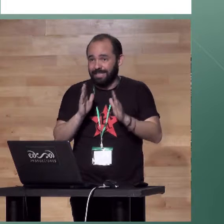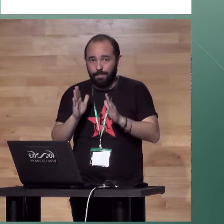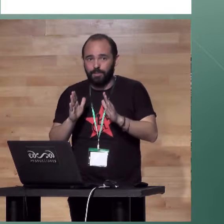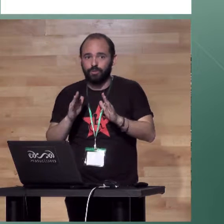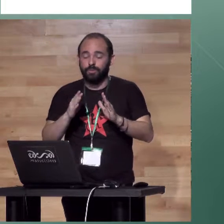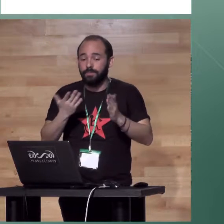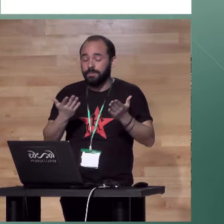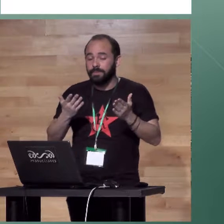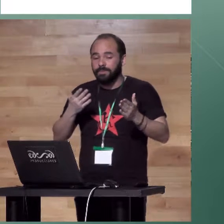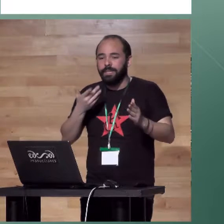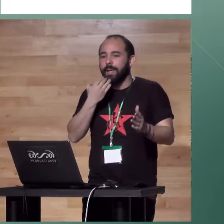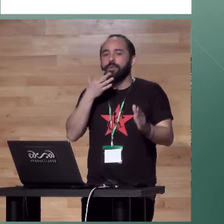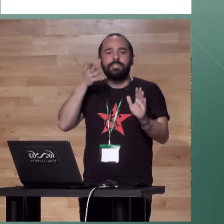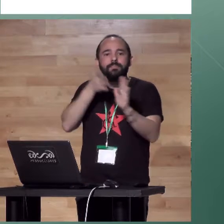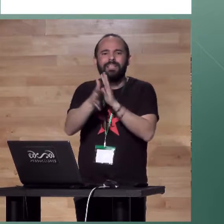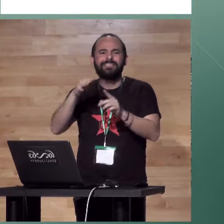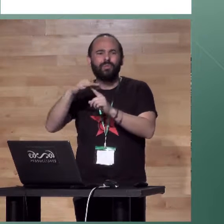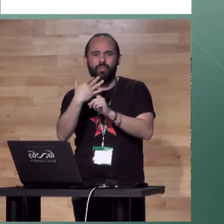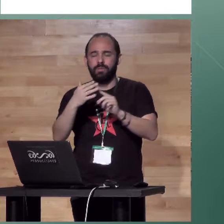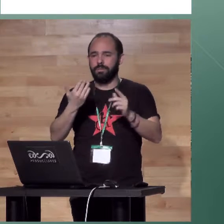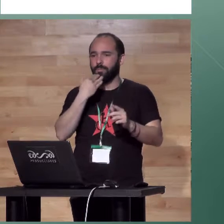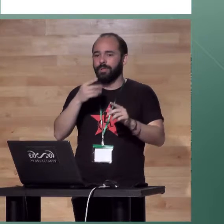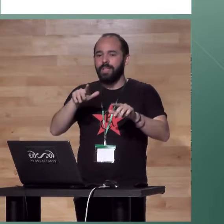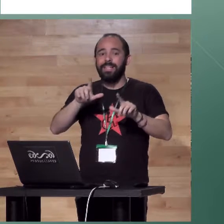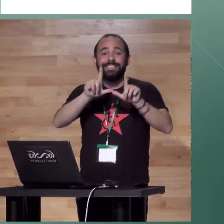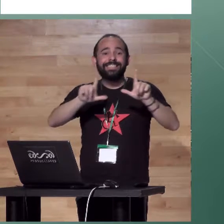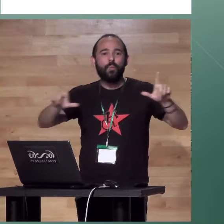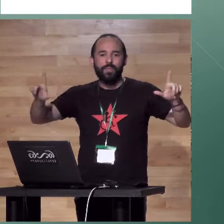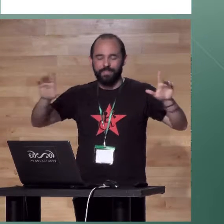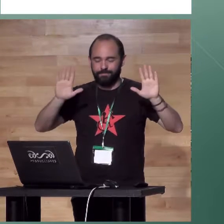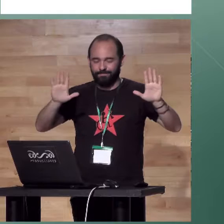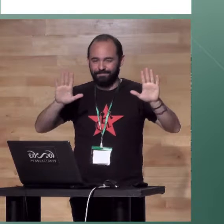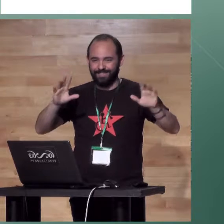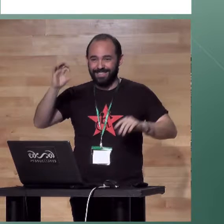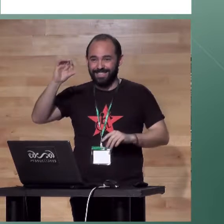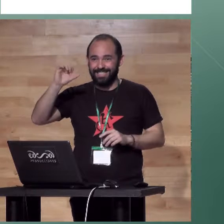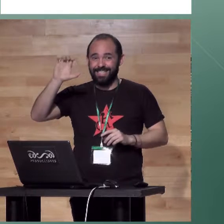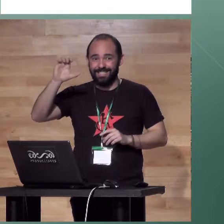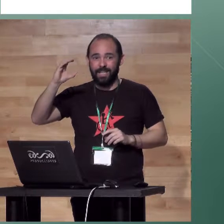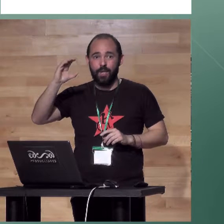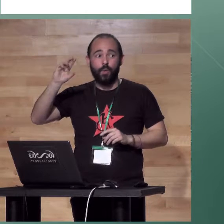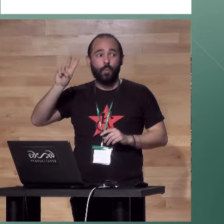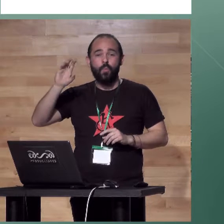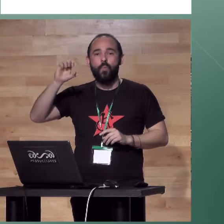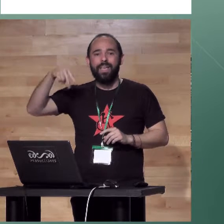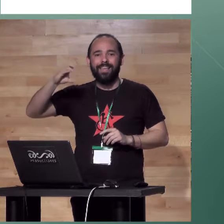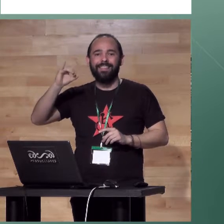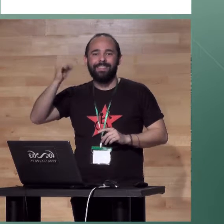que decimos, el tratamiento. Es explicar la situación. Vamos a ver, por